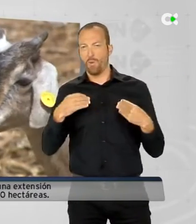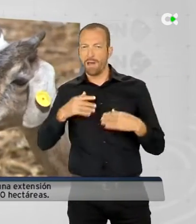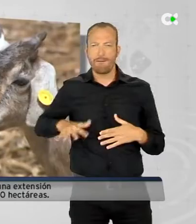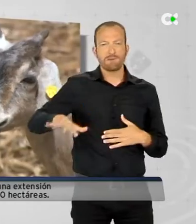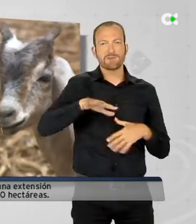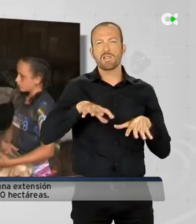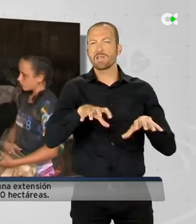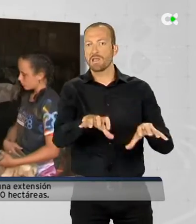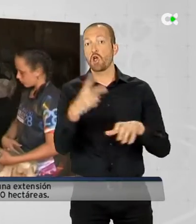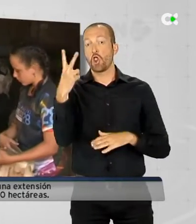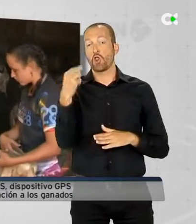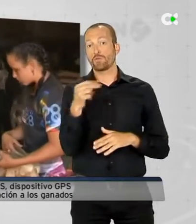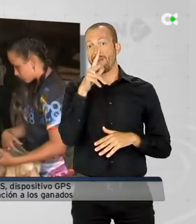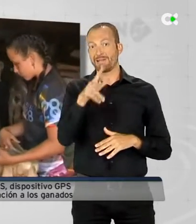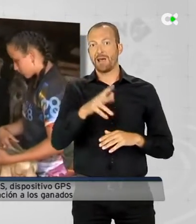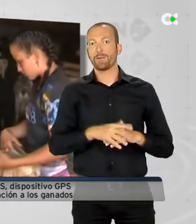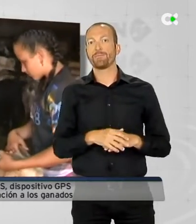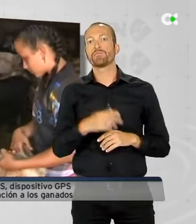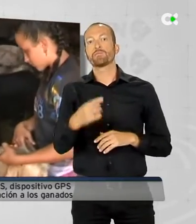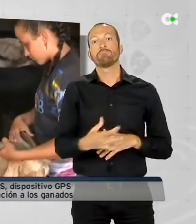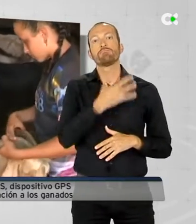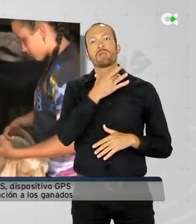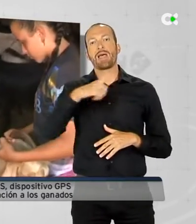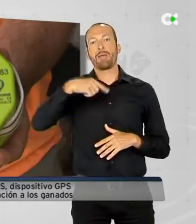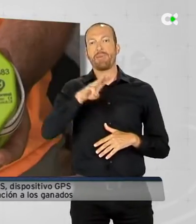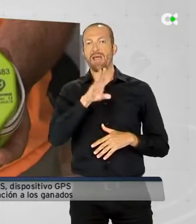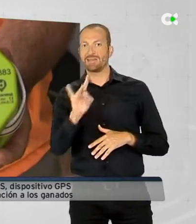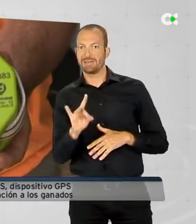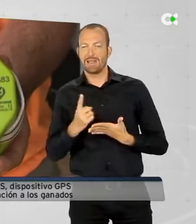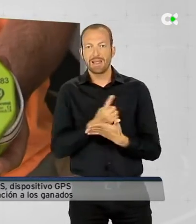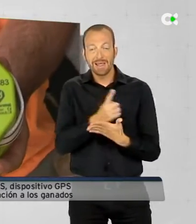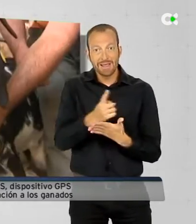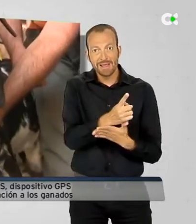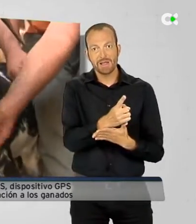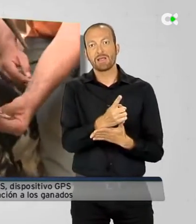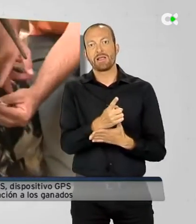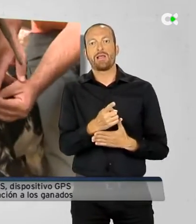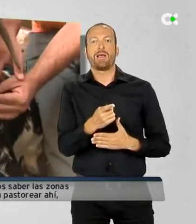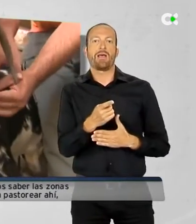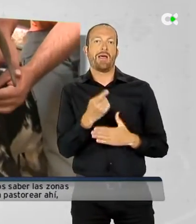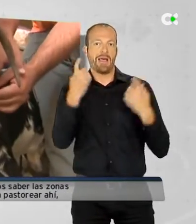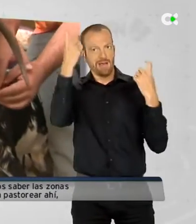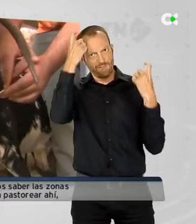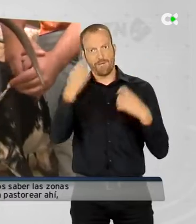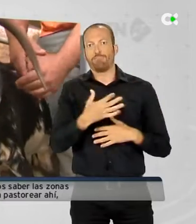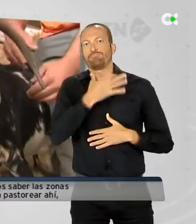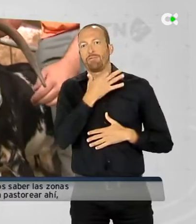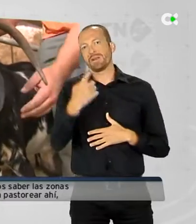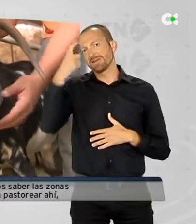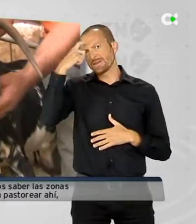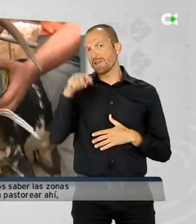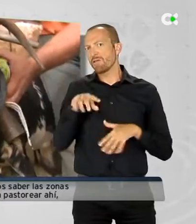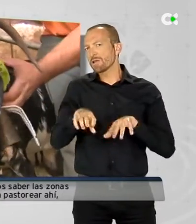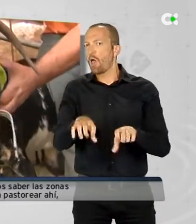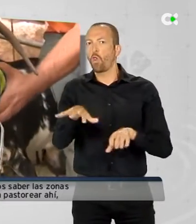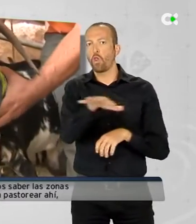de 2.000 hectáreas. Añadimos GPS, dispositivos GPS de geolocalización a los ganados. Así podemos saber las zonas donde